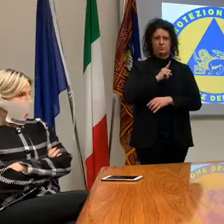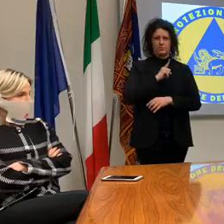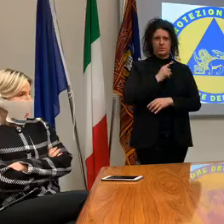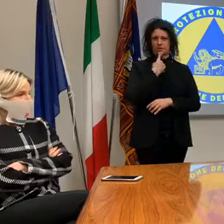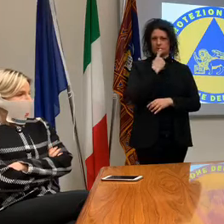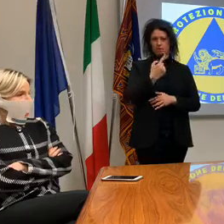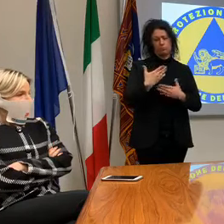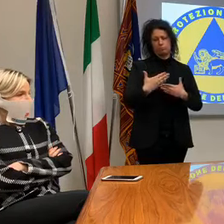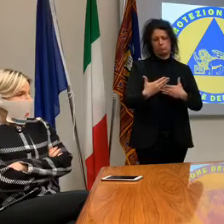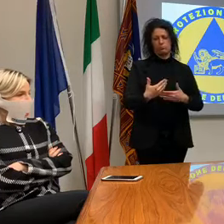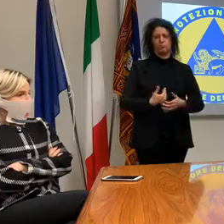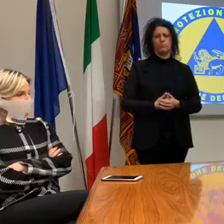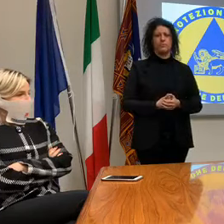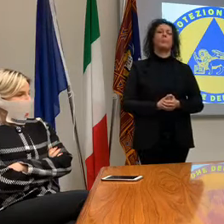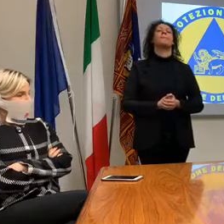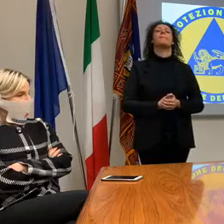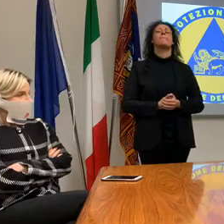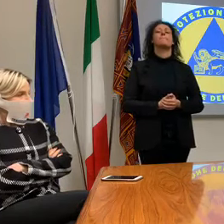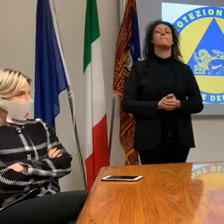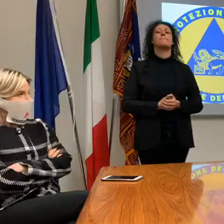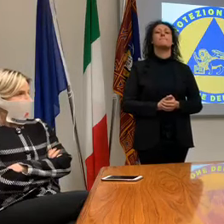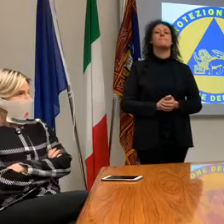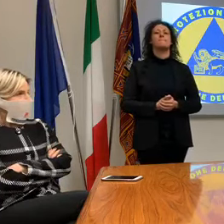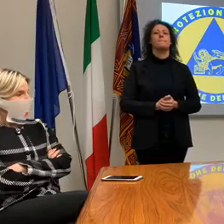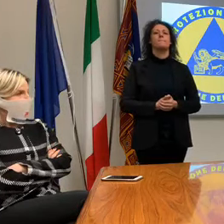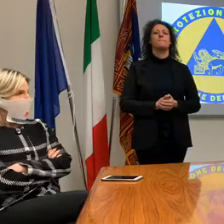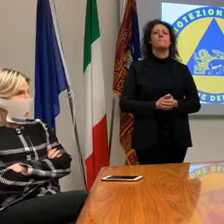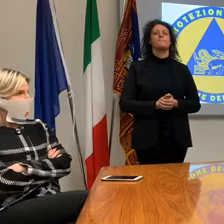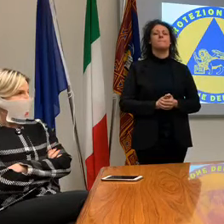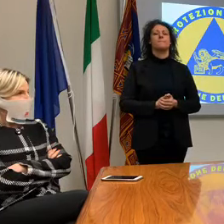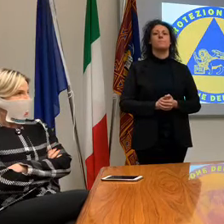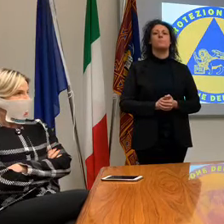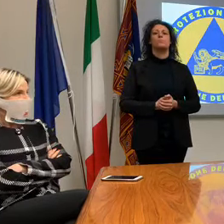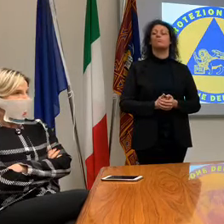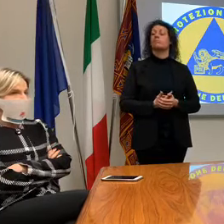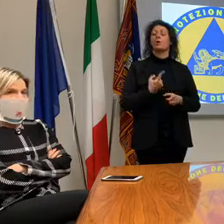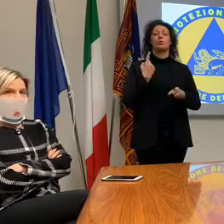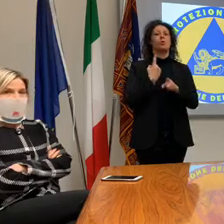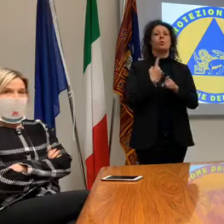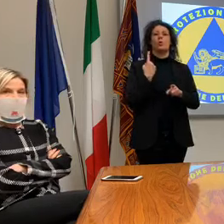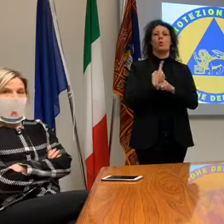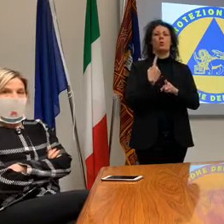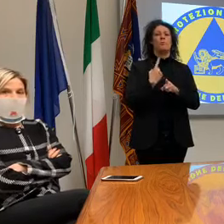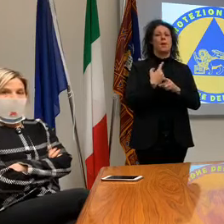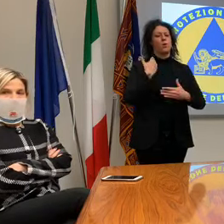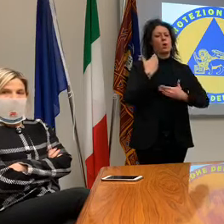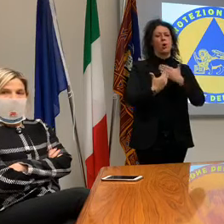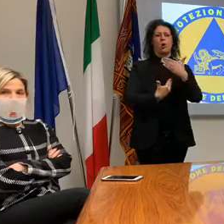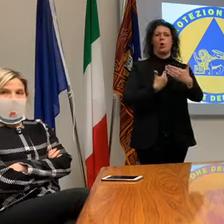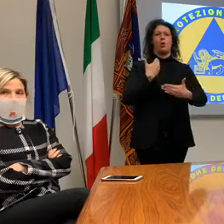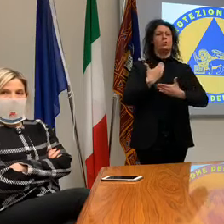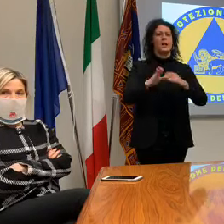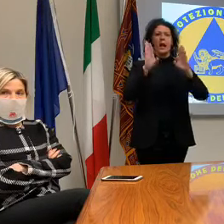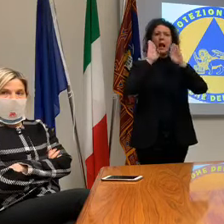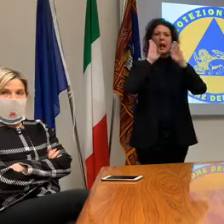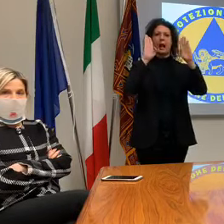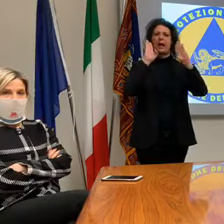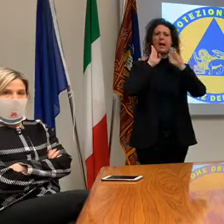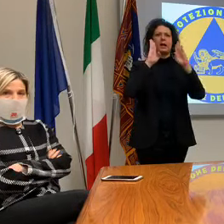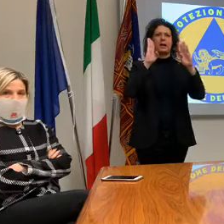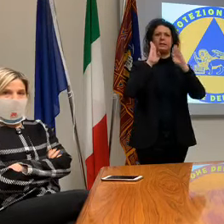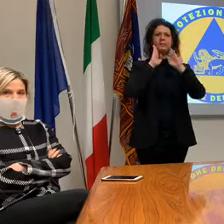Abbiamo la necessità di continuare a non abbassare la guardia. Io non credo